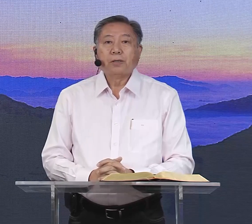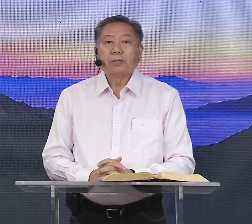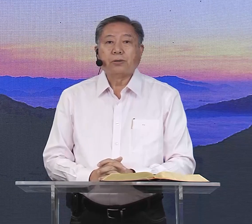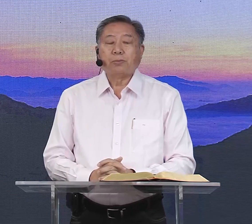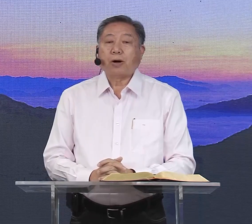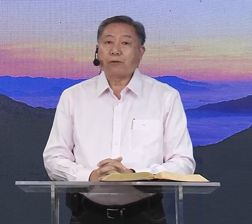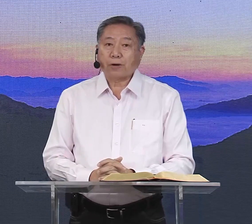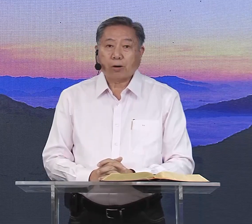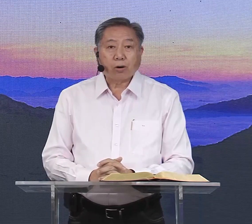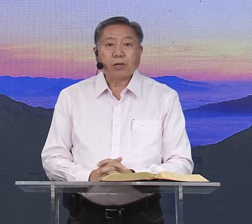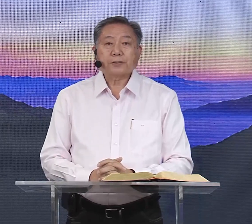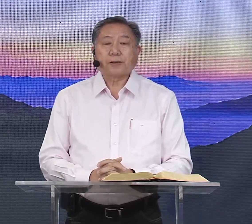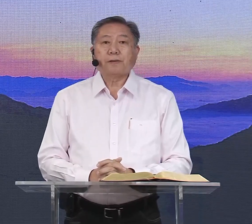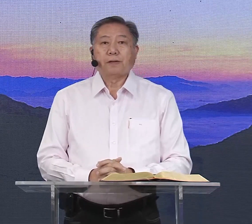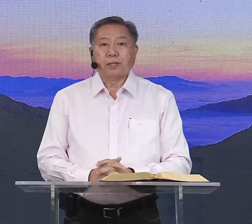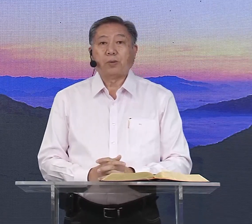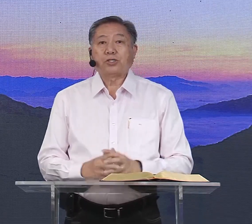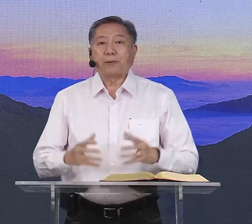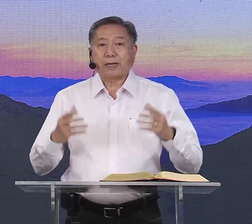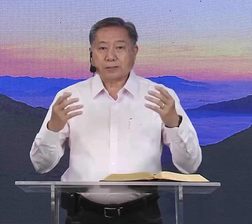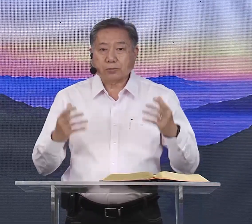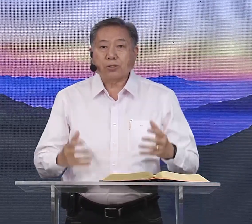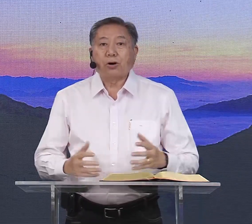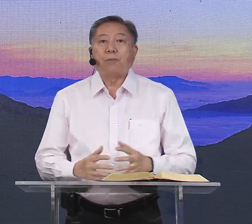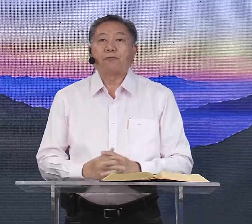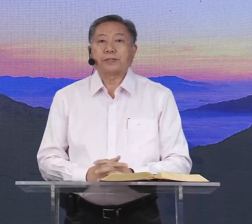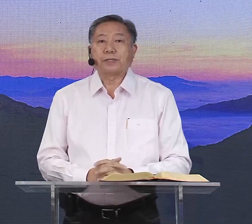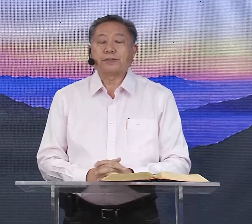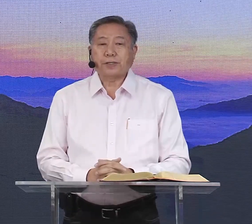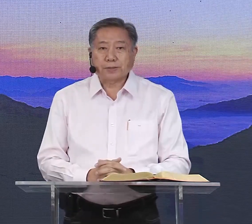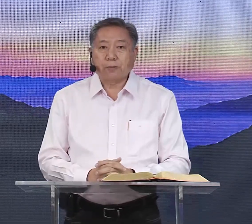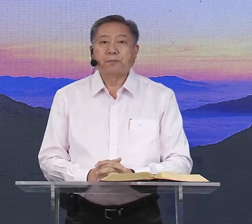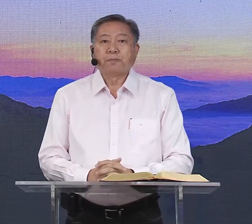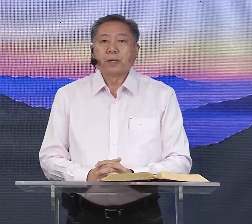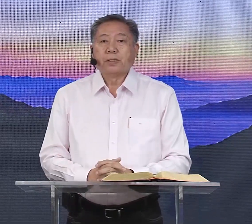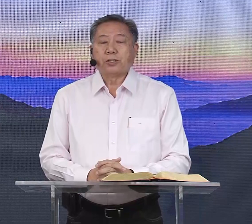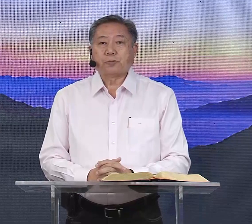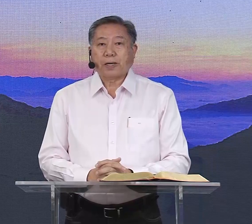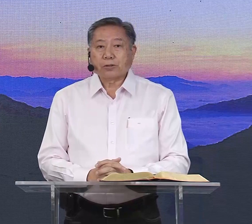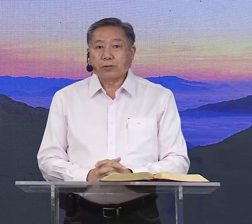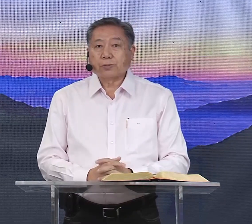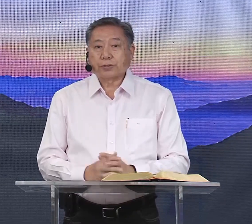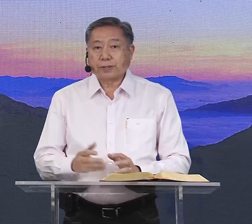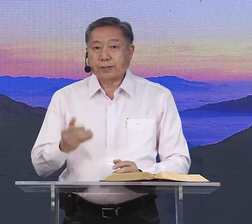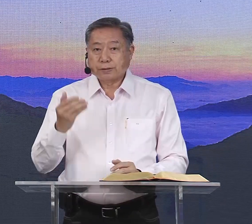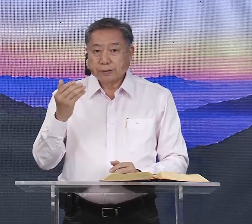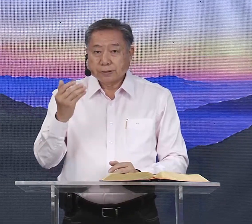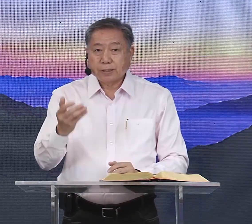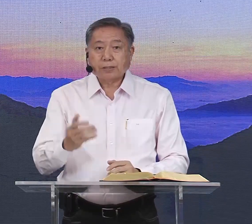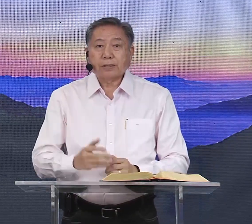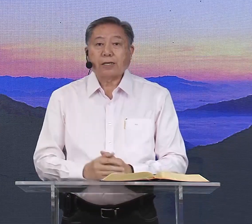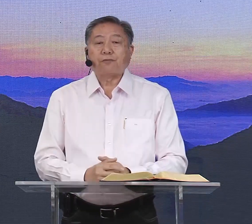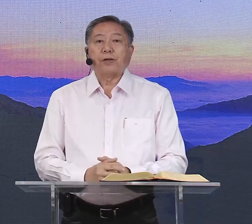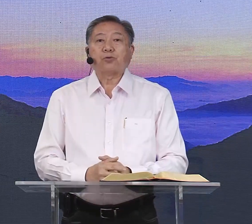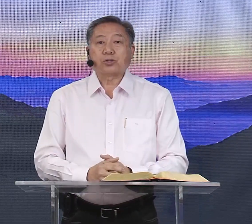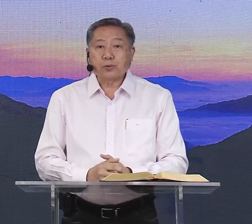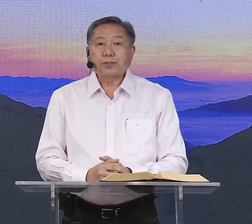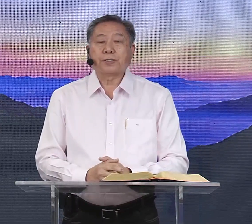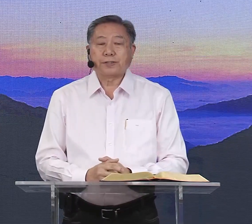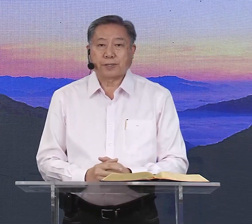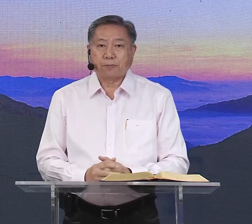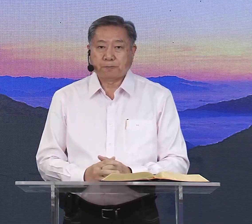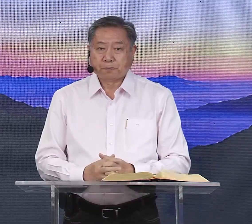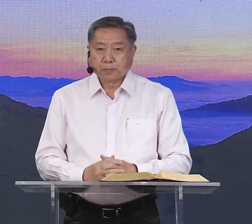também o irmão Rafael Costa deu uma explicação de como fazer a inscrição. Espero que você, né, tenha feito a